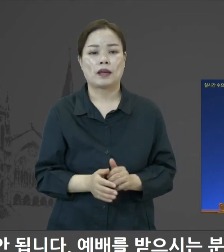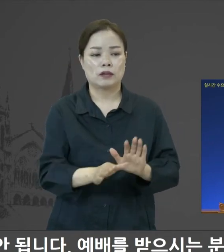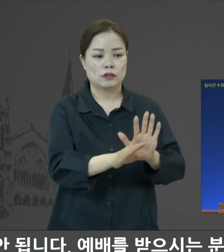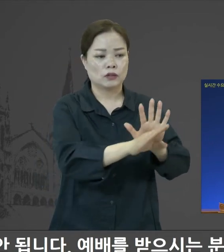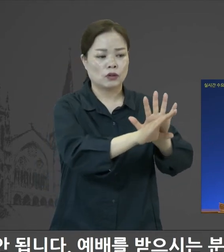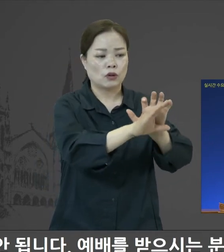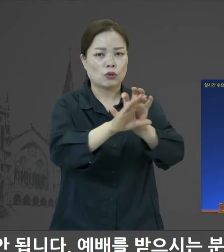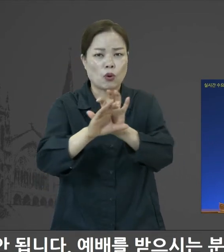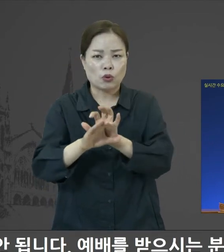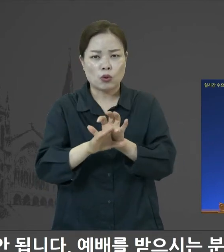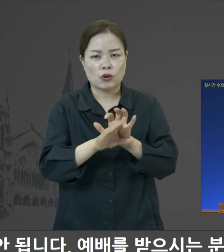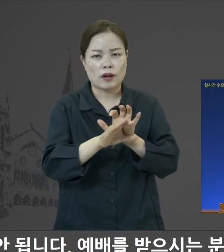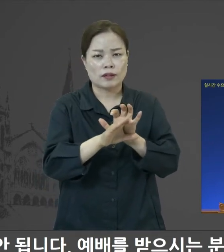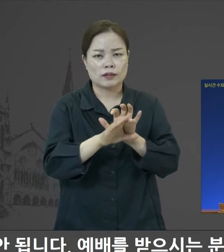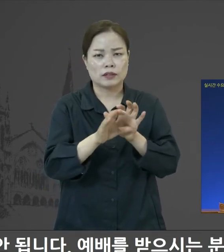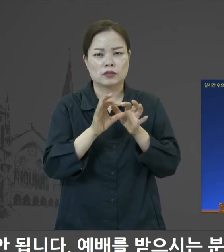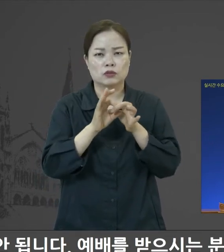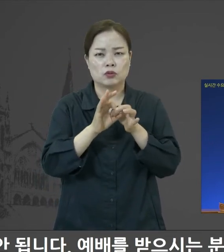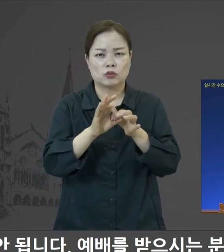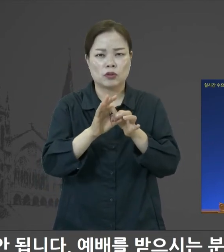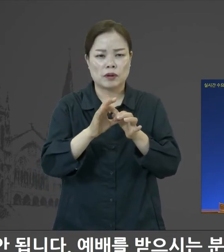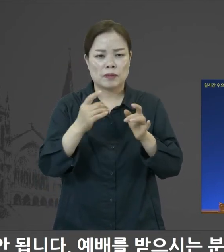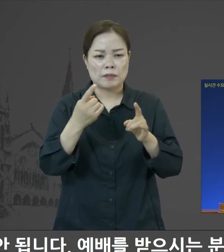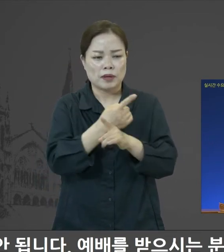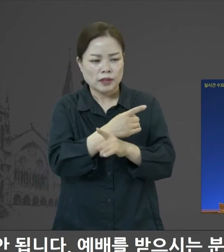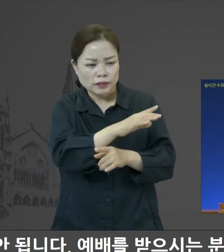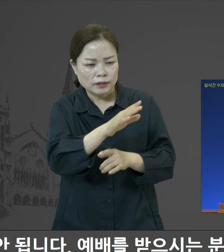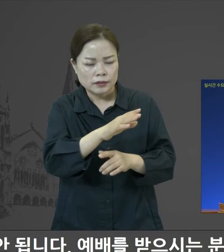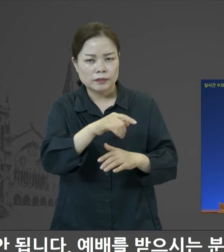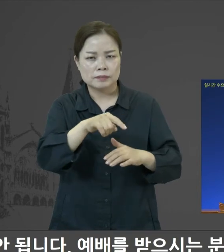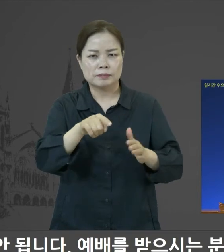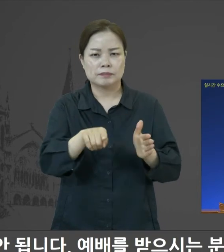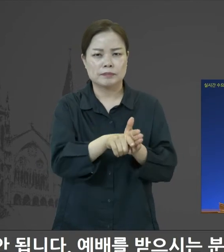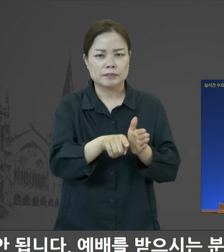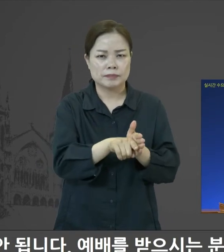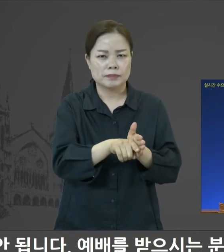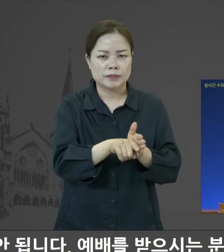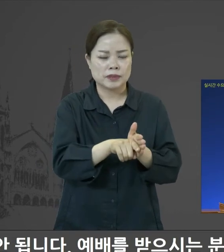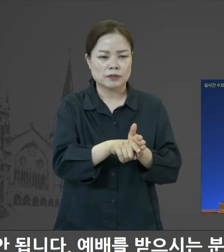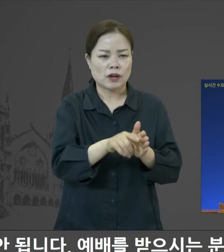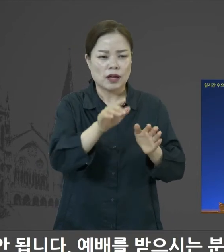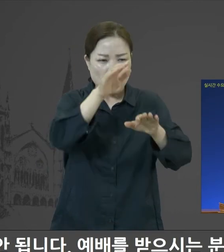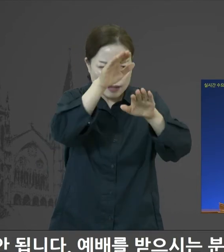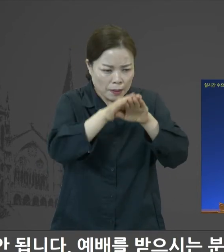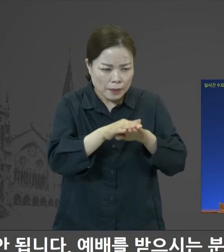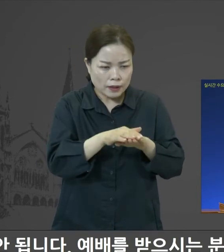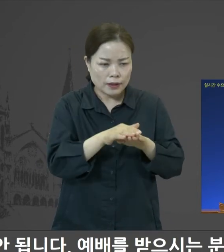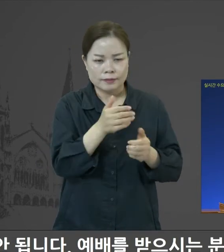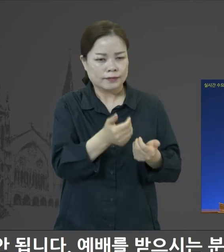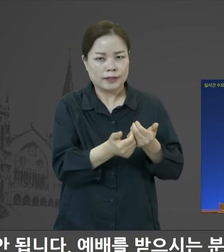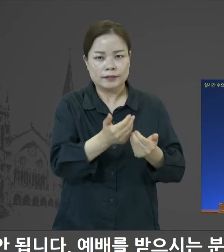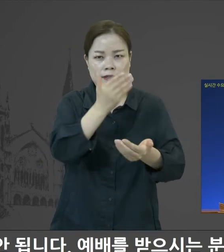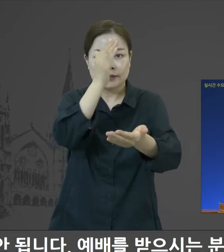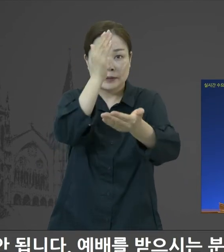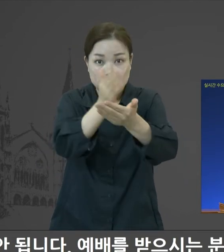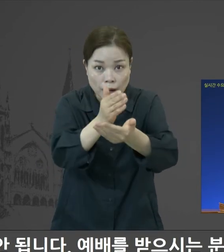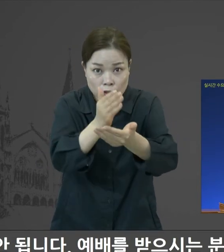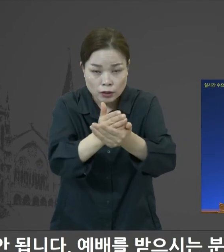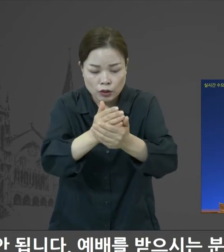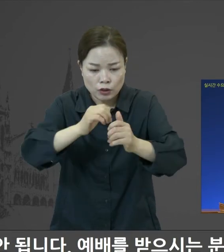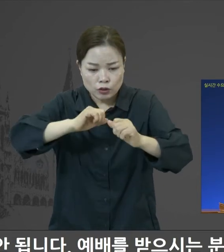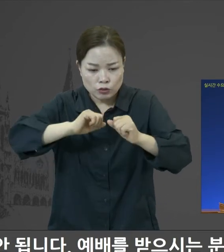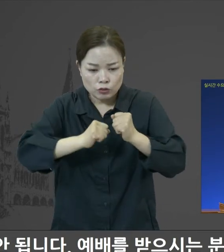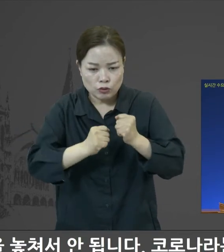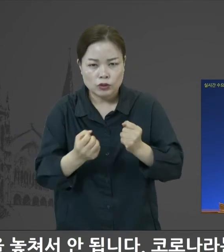코로나라는 이 변수로 인해서 우리의 예배가 흔들리지 않기를 소망합니다. 여러분, 순종이